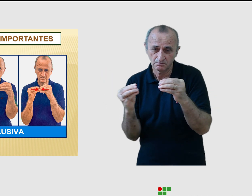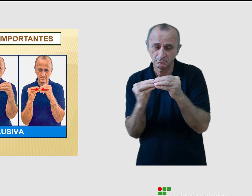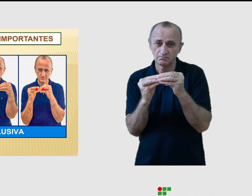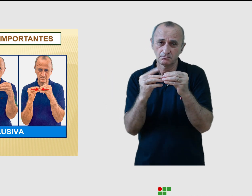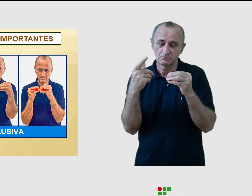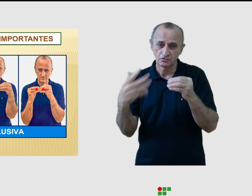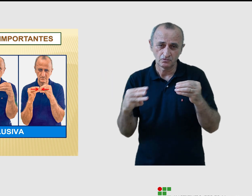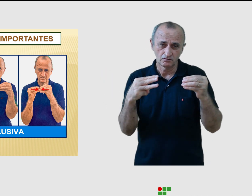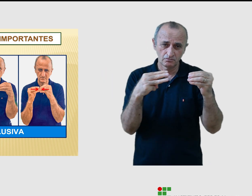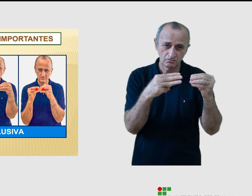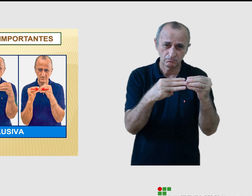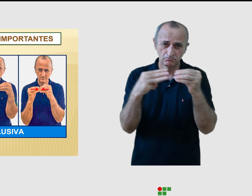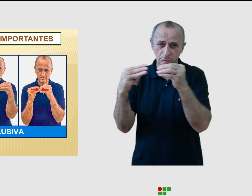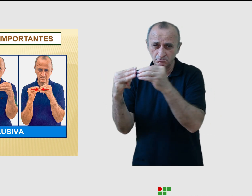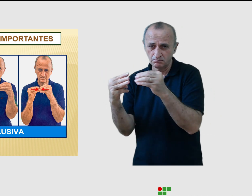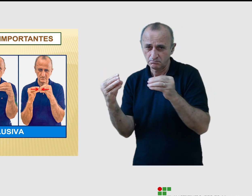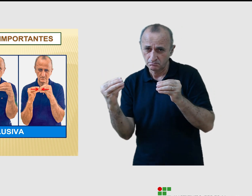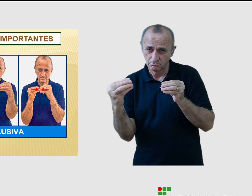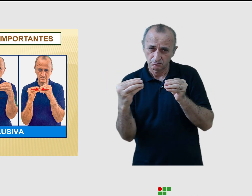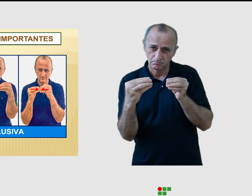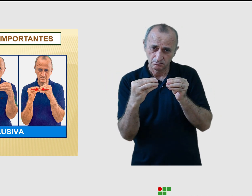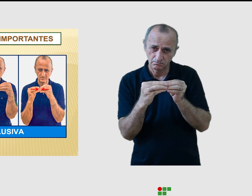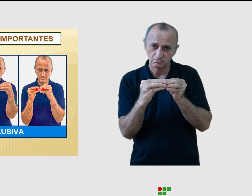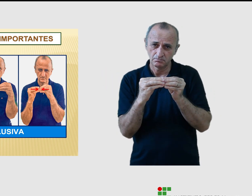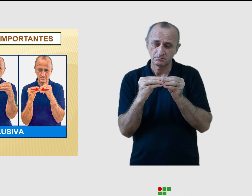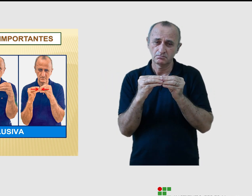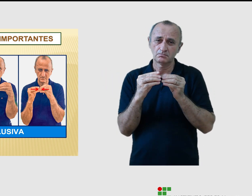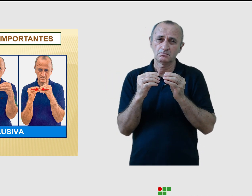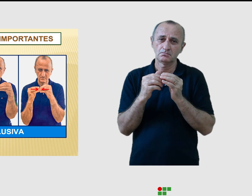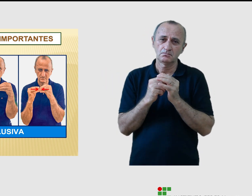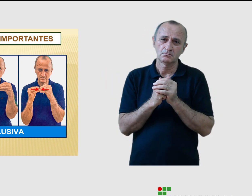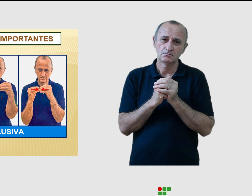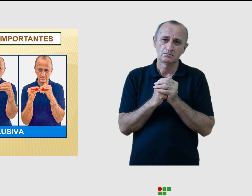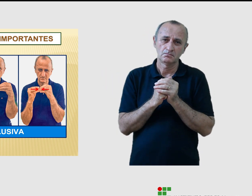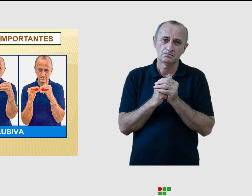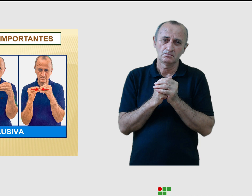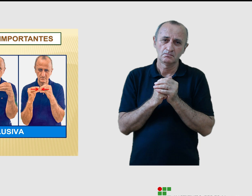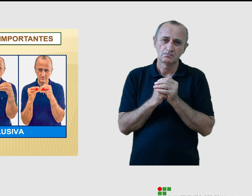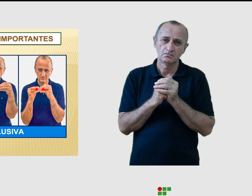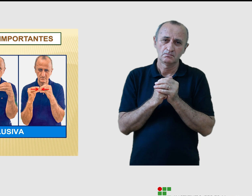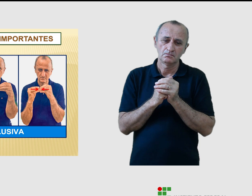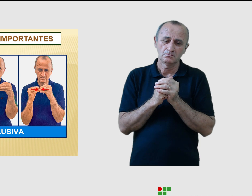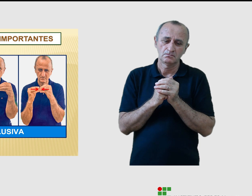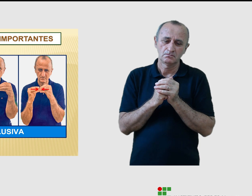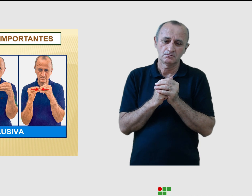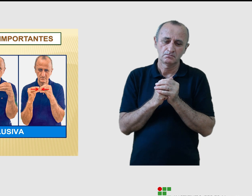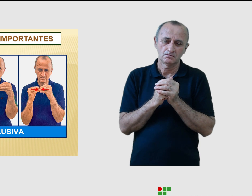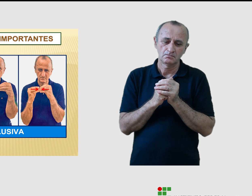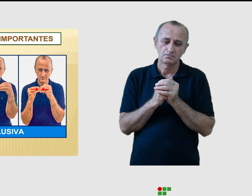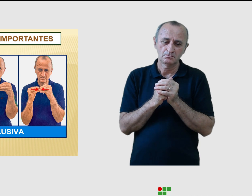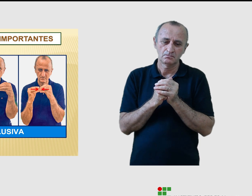Sinal junção oclusiva. Junção oclusiva.